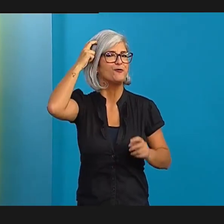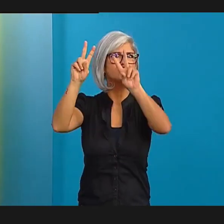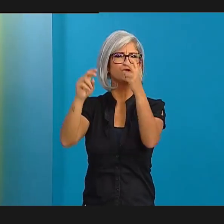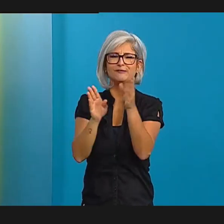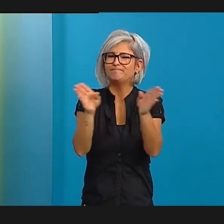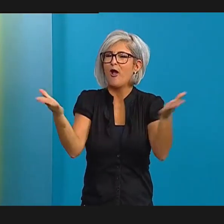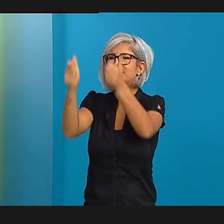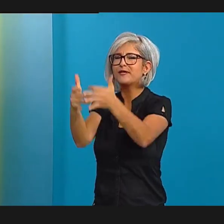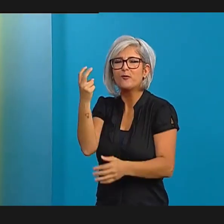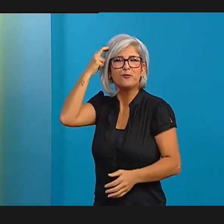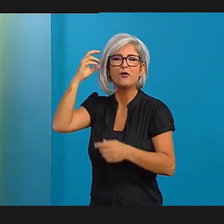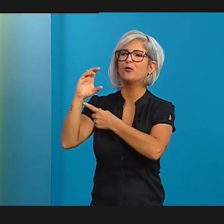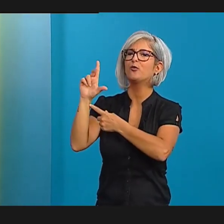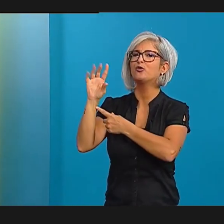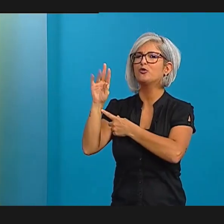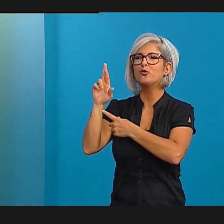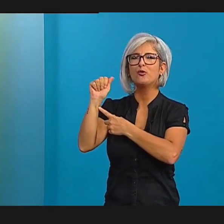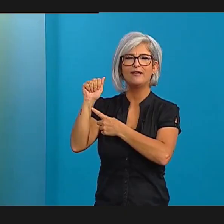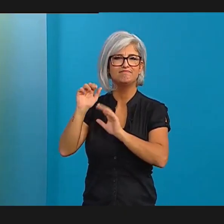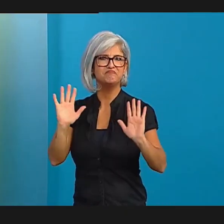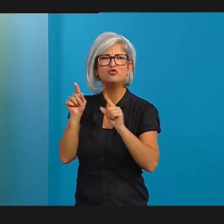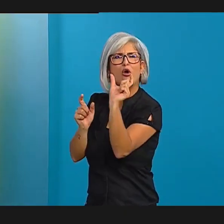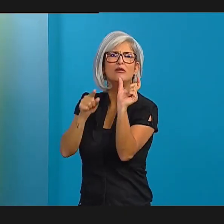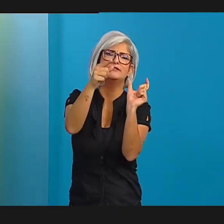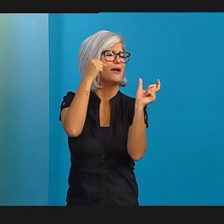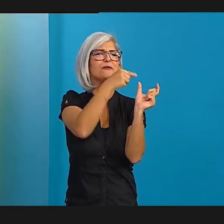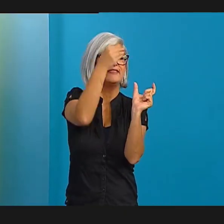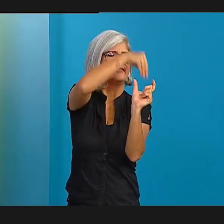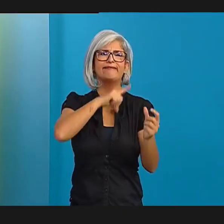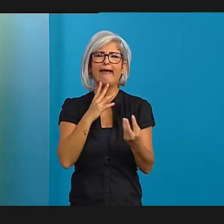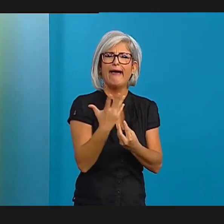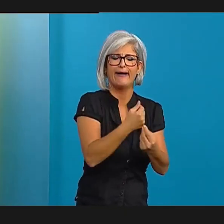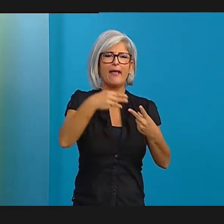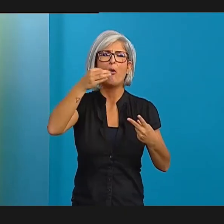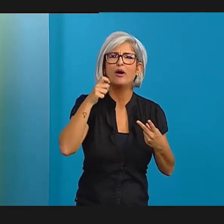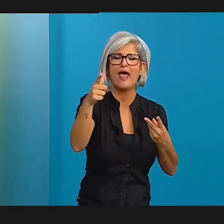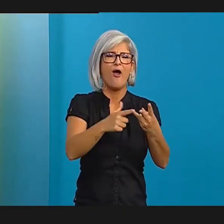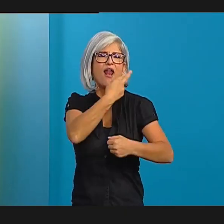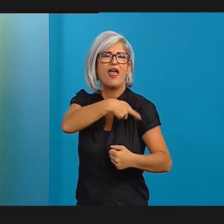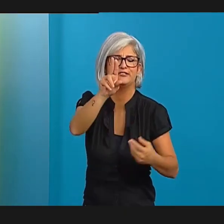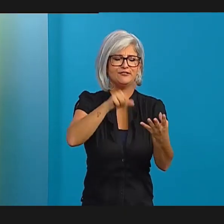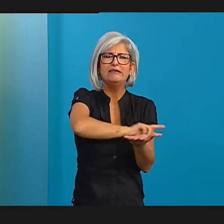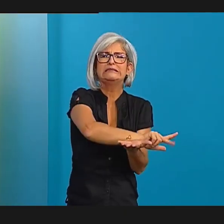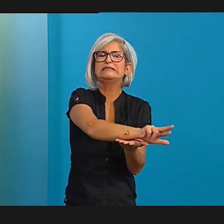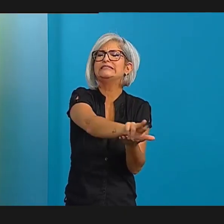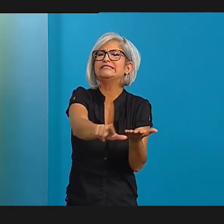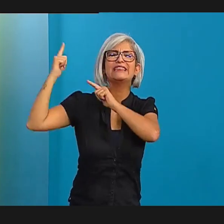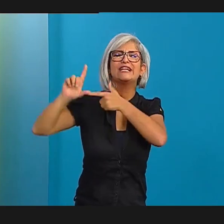sobre cultura e sobre cultura surda? Então, o que seria cultura? Vocês têm conhecimento de que as artes, a religião,